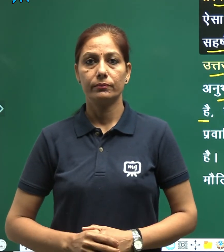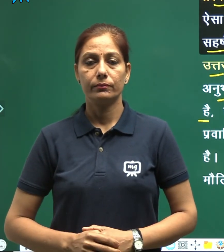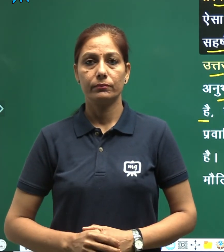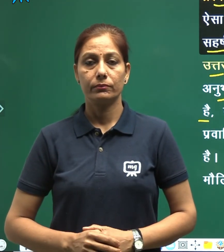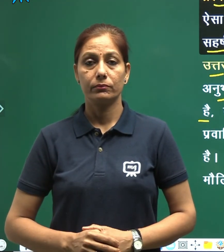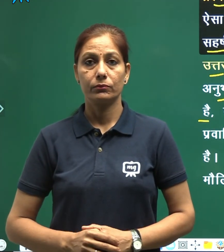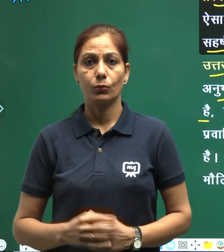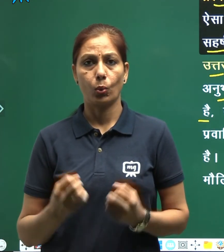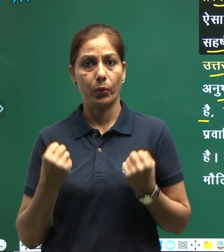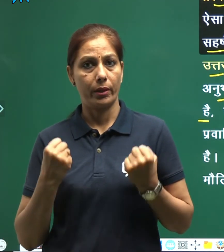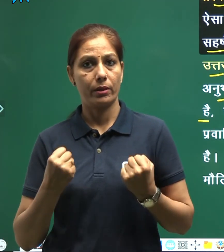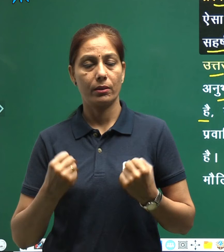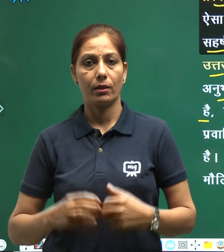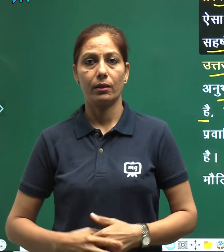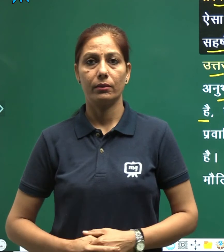दृढ़ता है